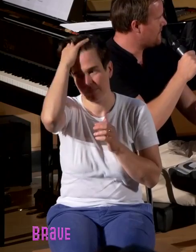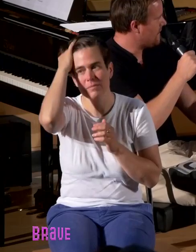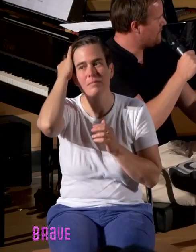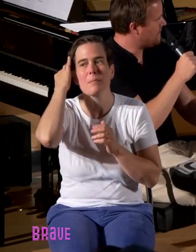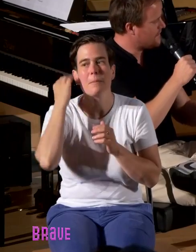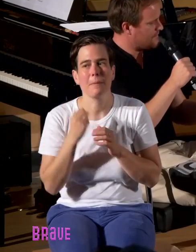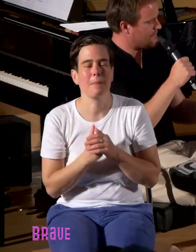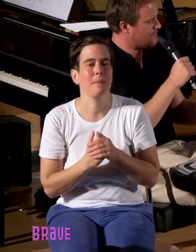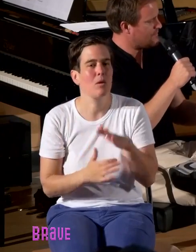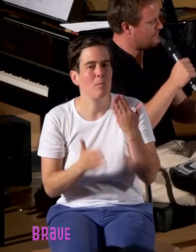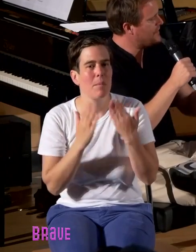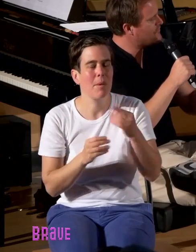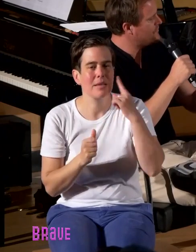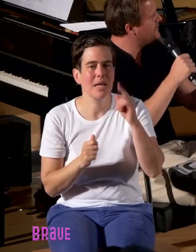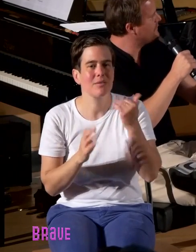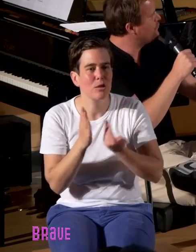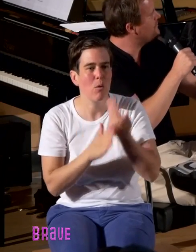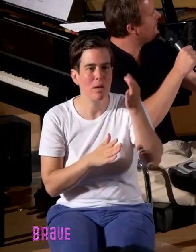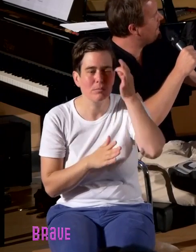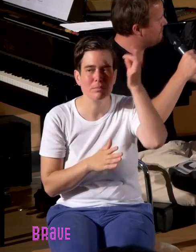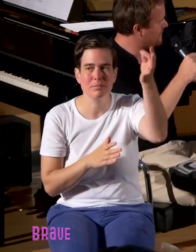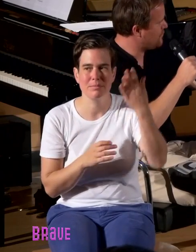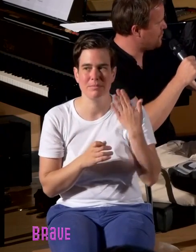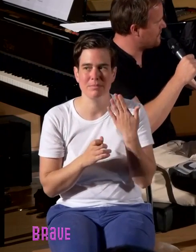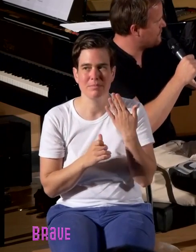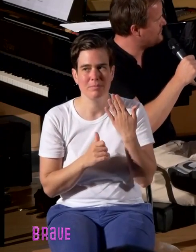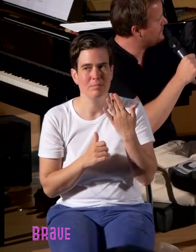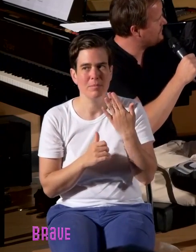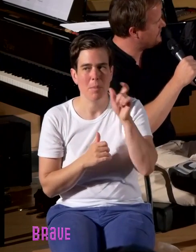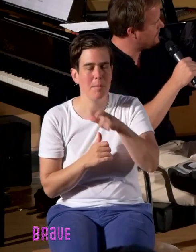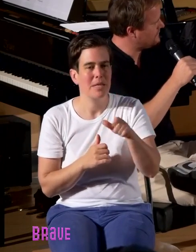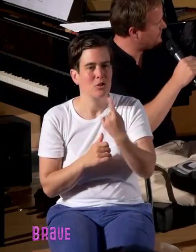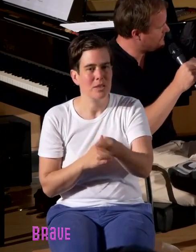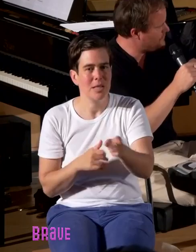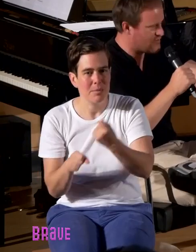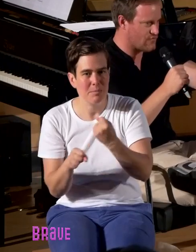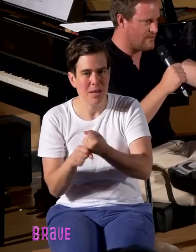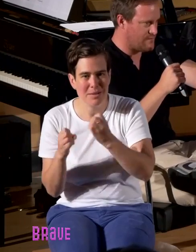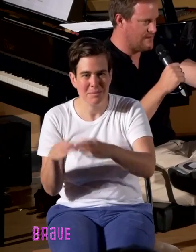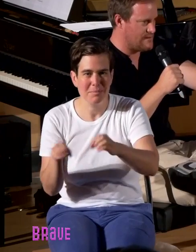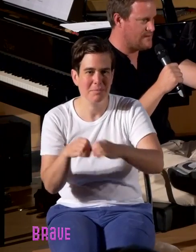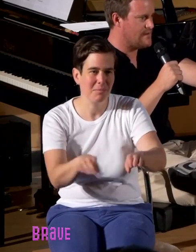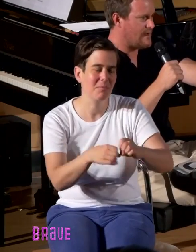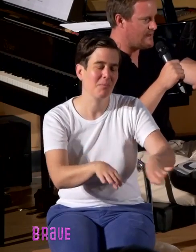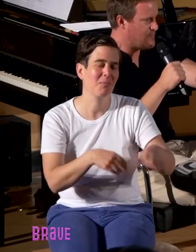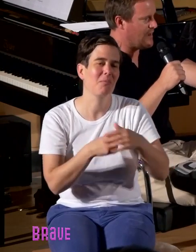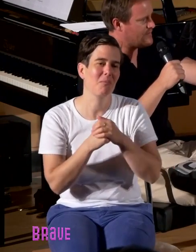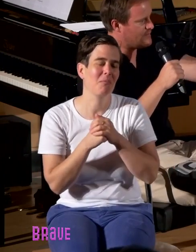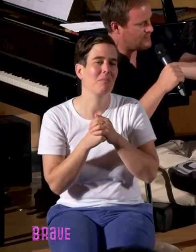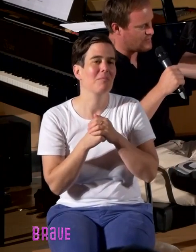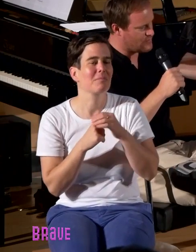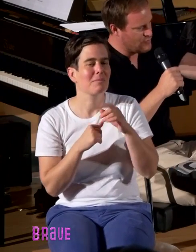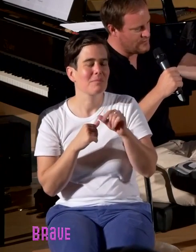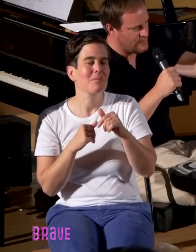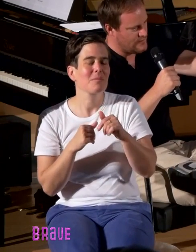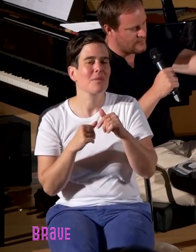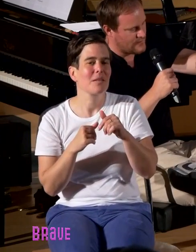hätten. Aber die Menschen, die das tun, werden einfach nicht gehört. Und wie kriegen wir das hin, dass die Menschen, die viel an der Basis,